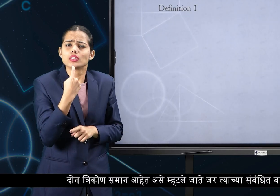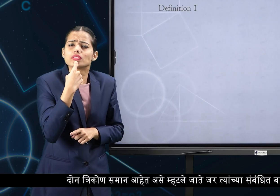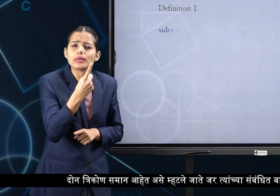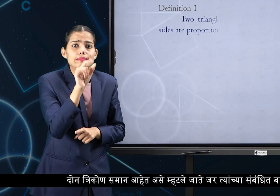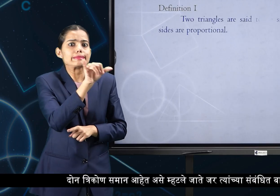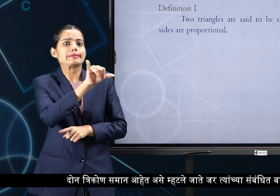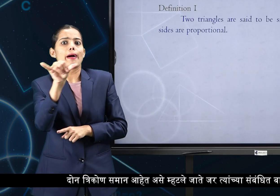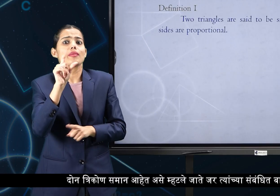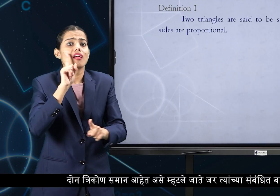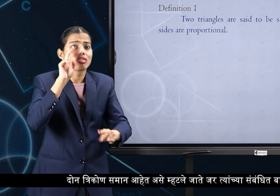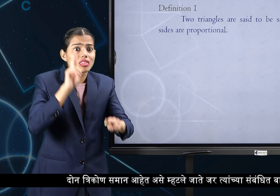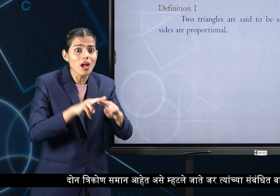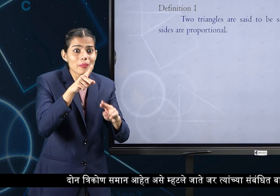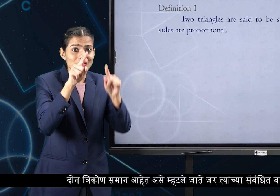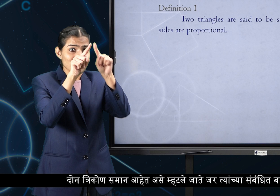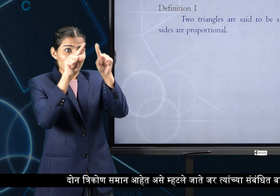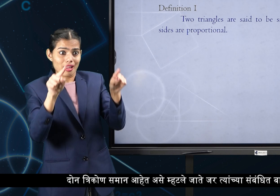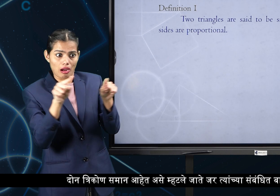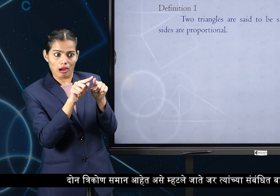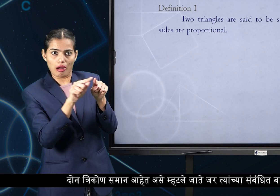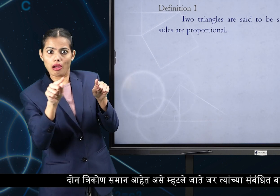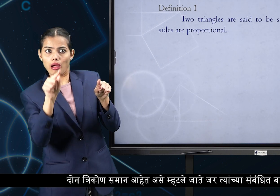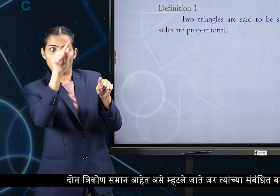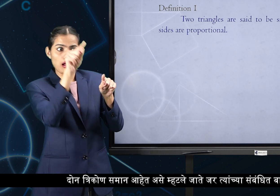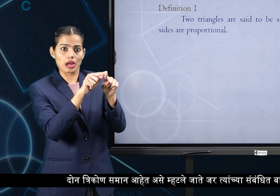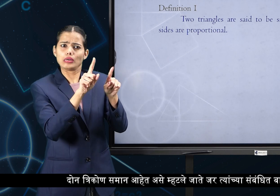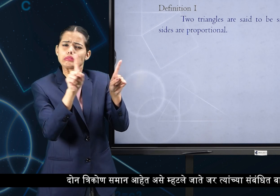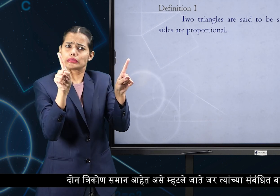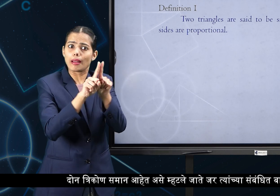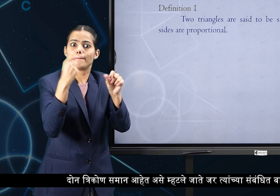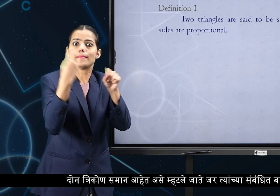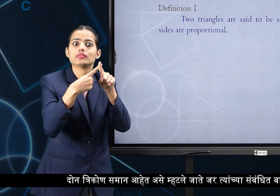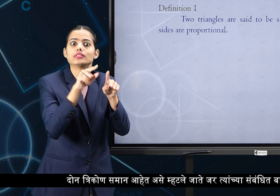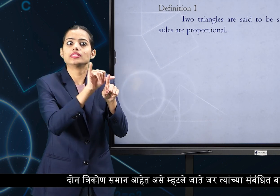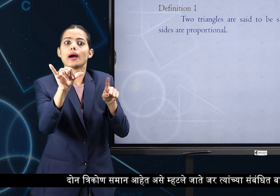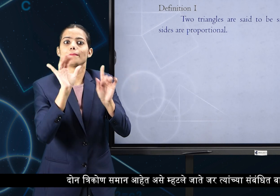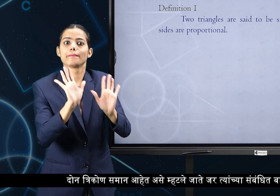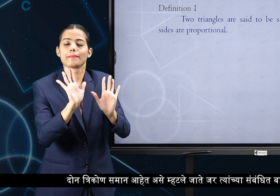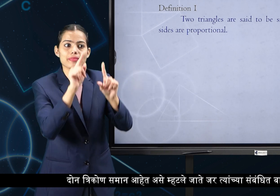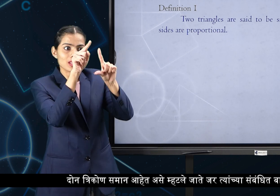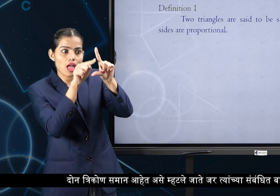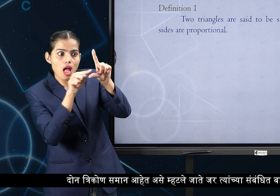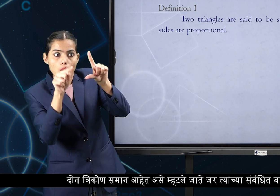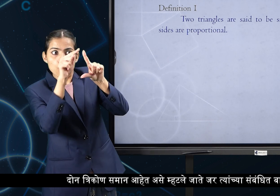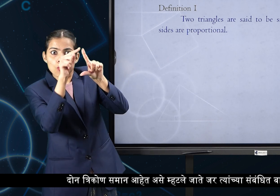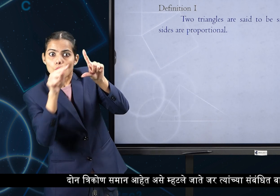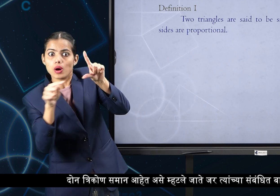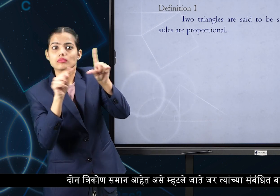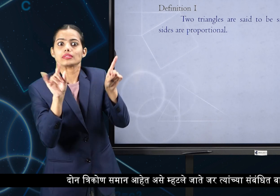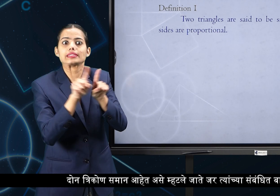दोन त्रिकोण समान आहेत असे म्हटले जाते तर जर त्यांच्या संबंधित बाजू समानुपातिक असतील.